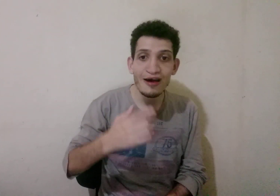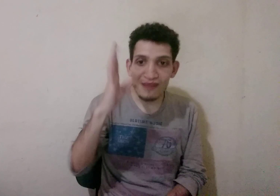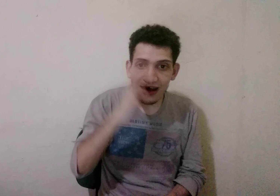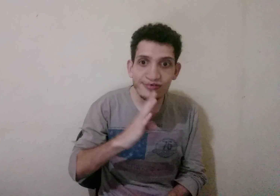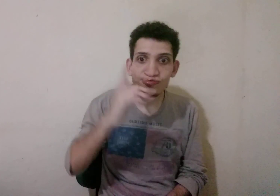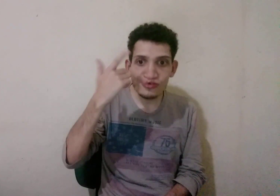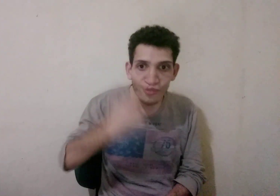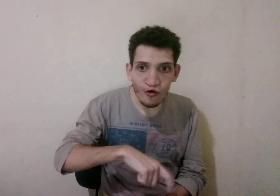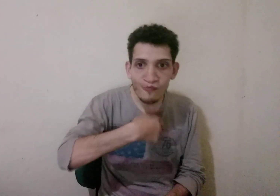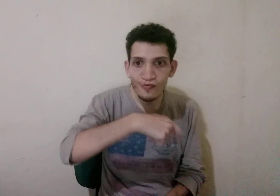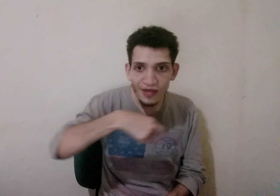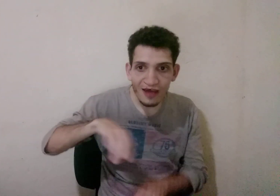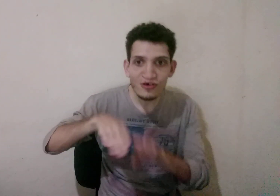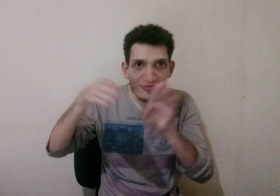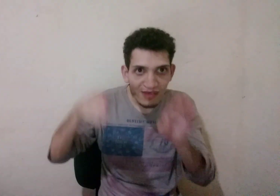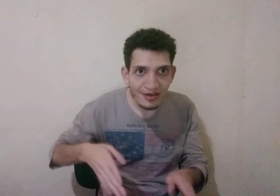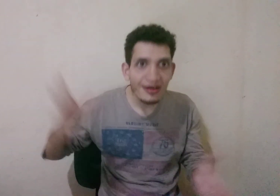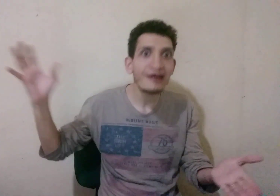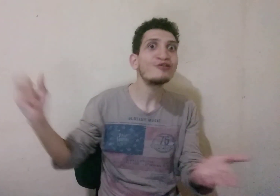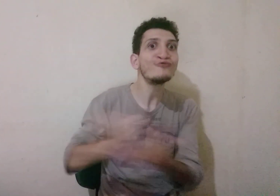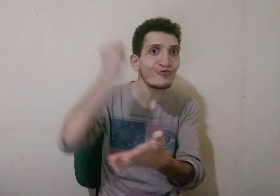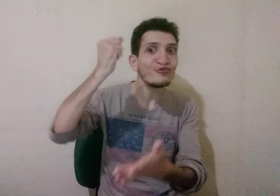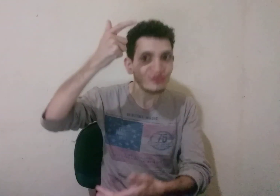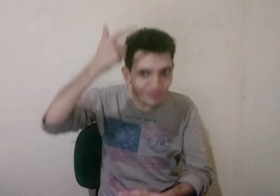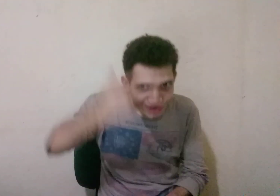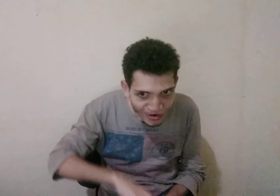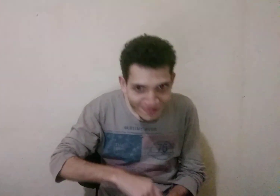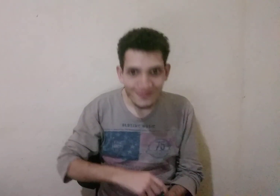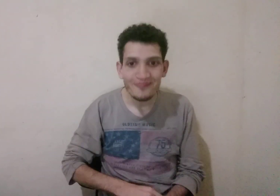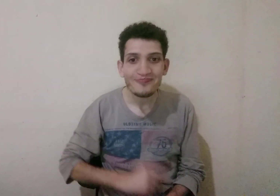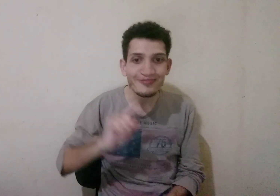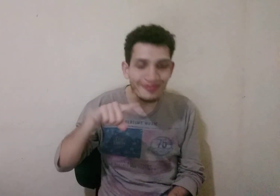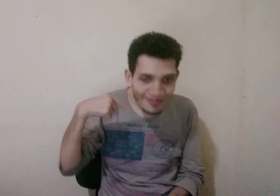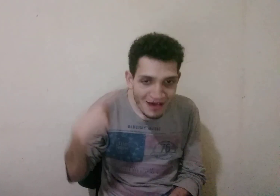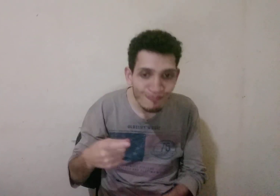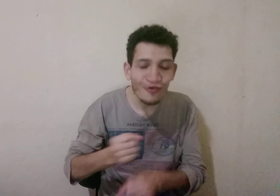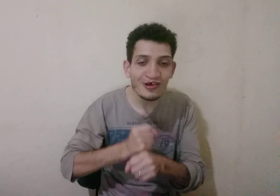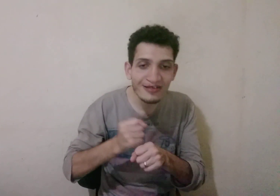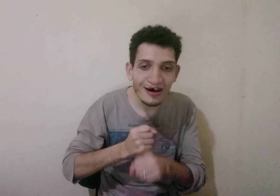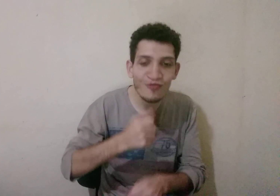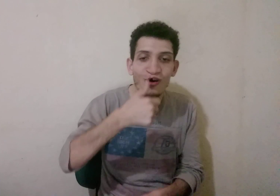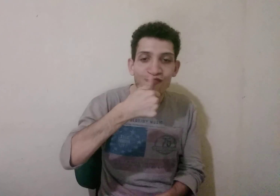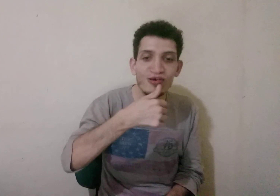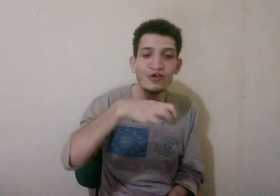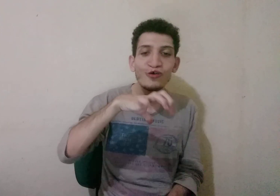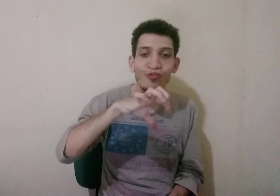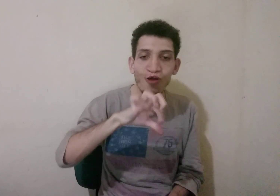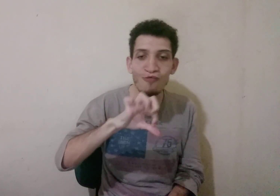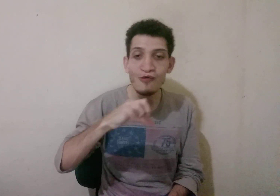Brasil, e novo, tênis, e mesa, anô, e novo. Depois do ano, 1993,